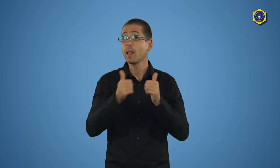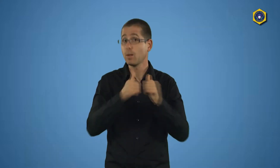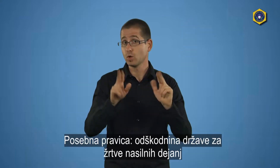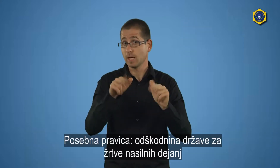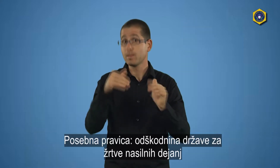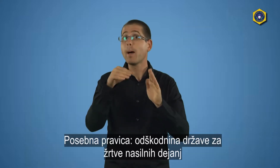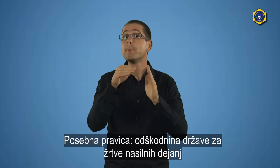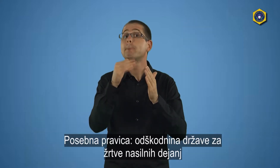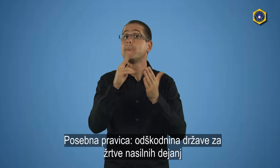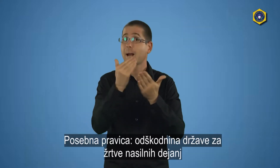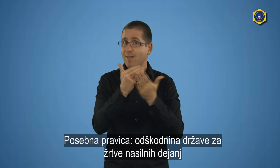Posebna pravica.